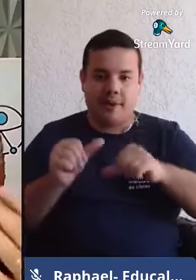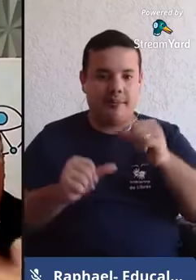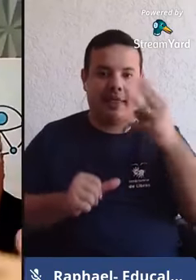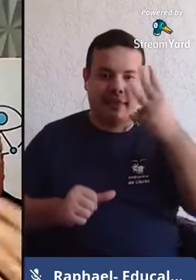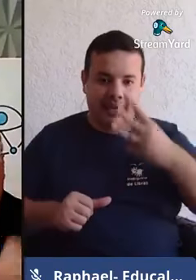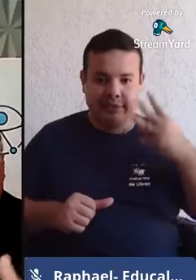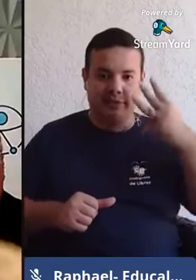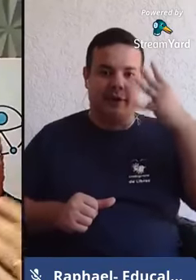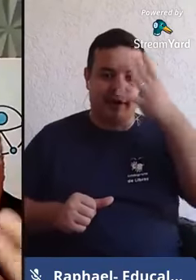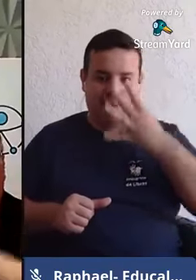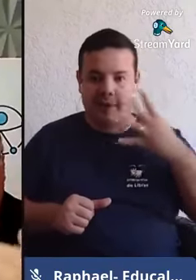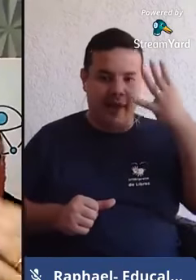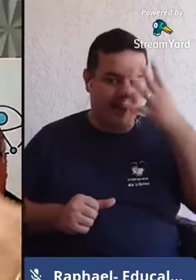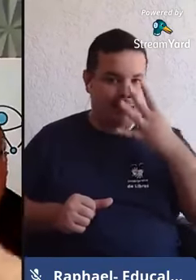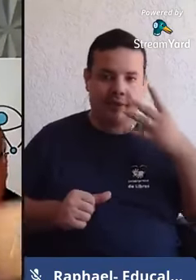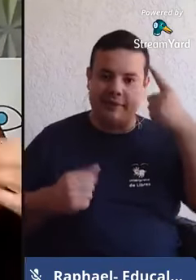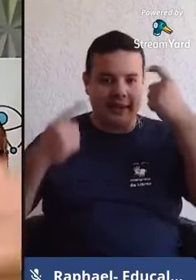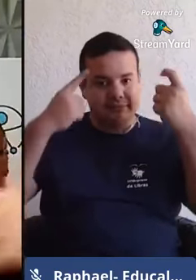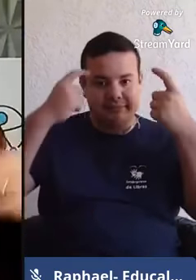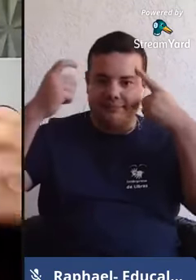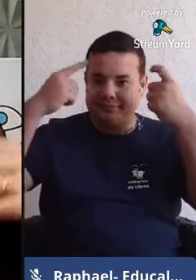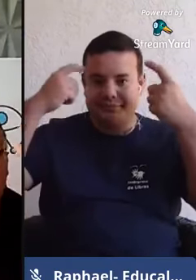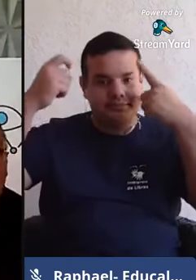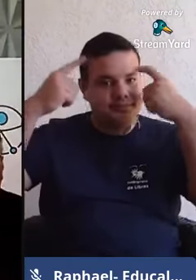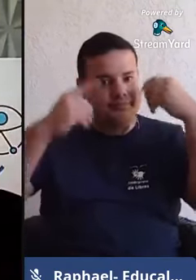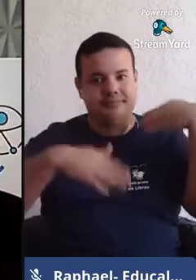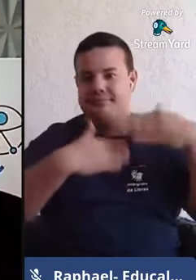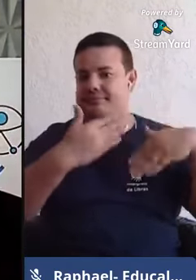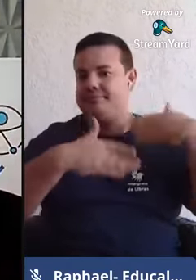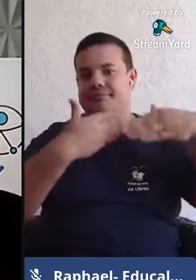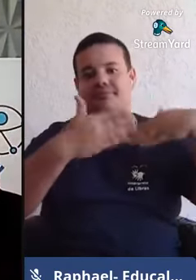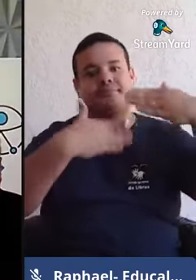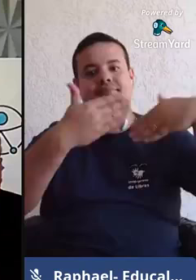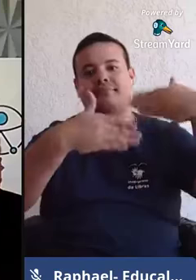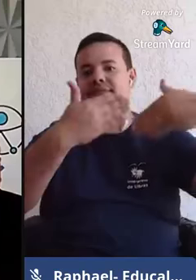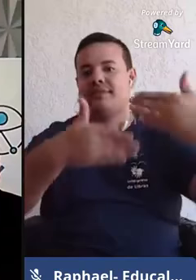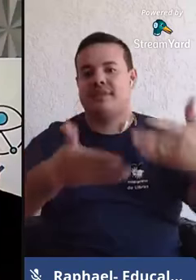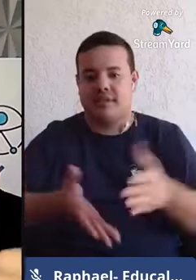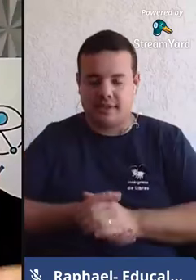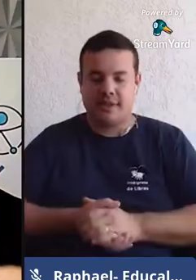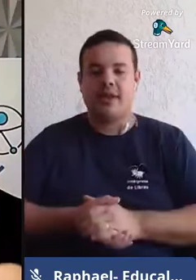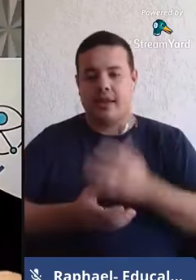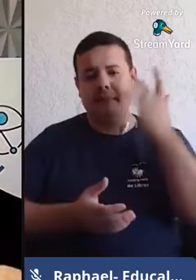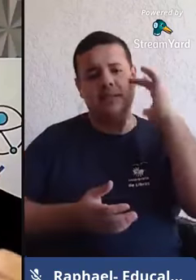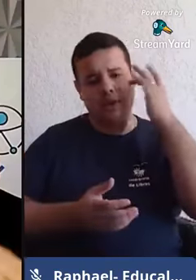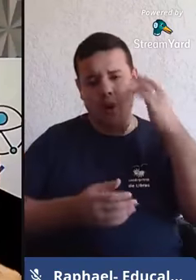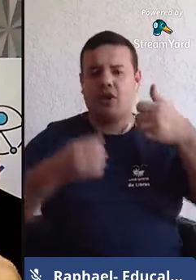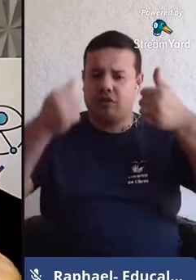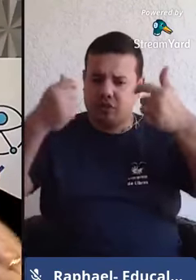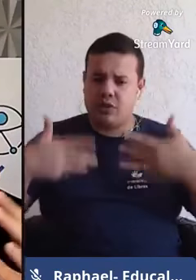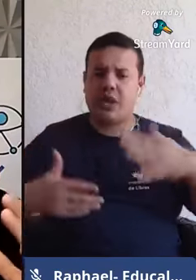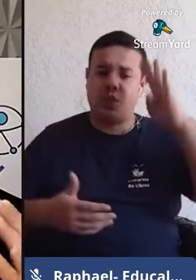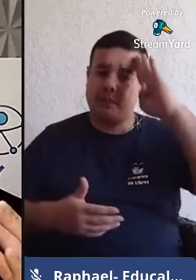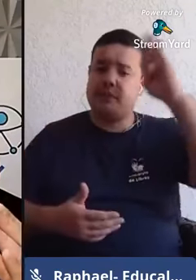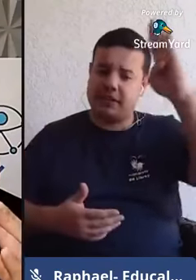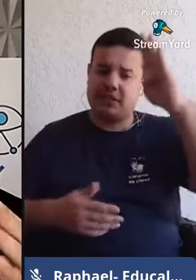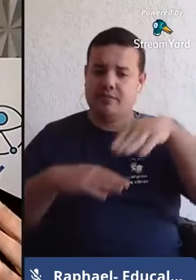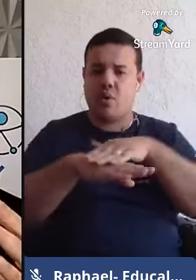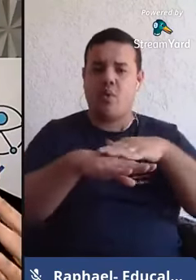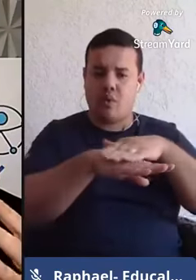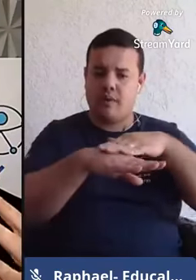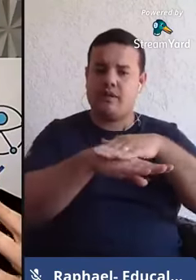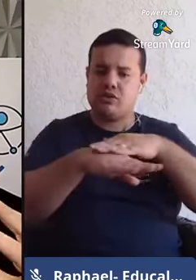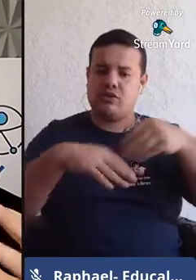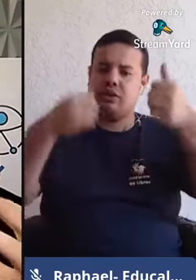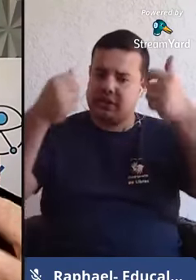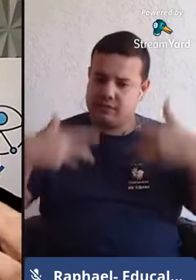gente acaba tendo ideias na hora e essas ideias vão vão fluindo. Mas eu acho que está falado. O principal é isso que a gente falou.